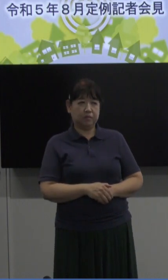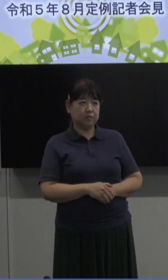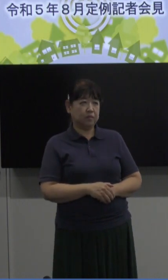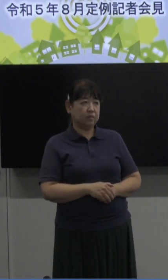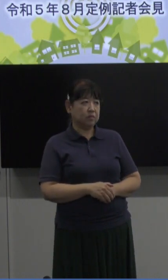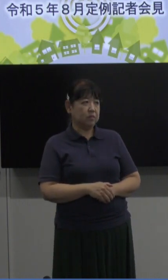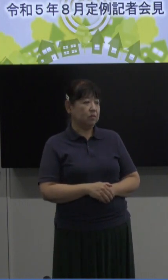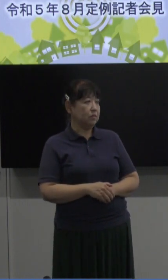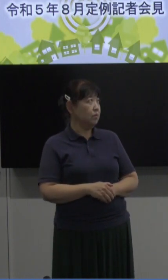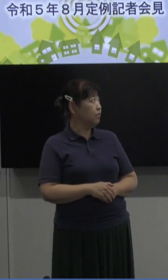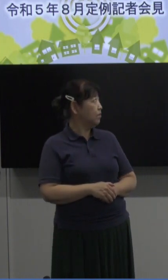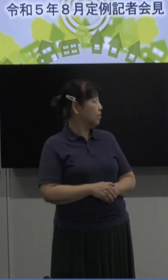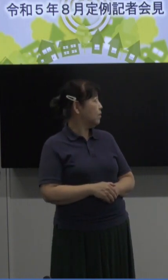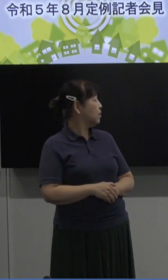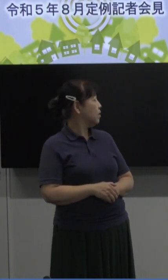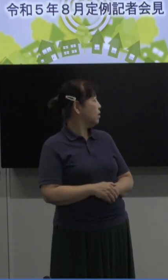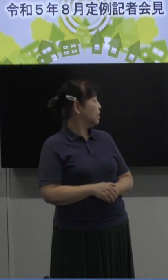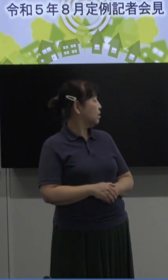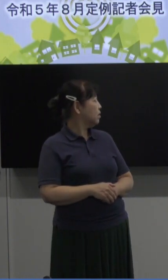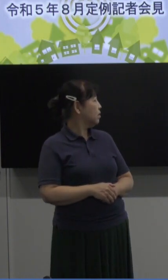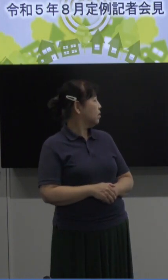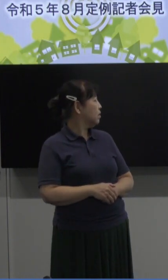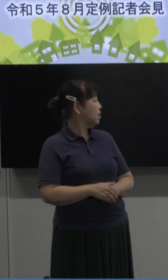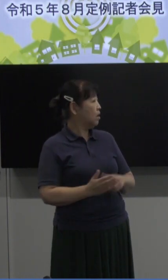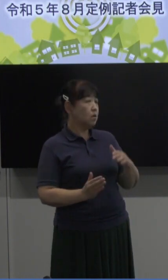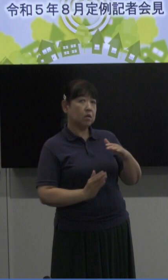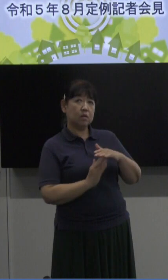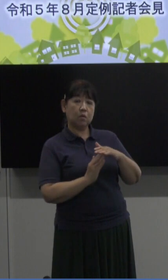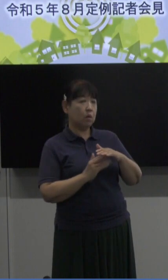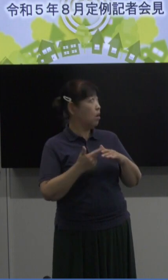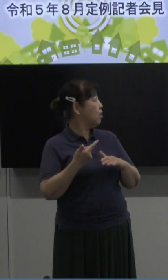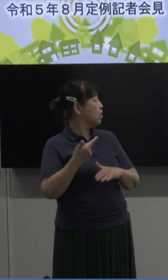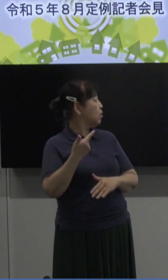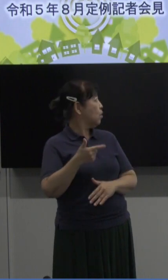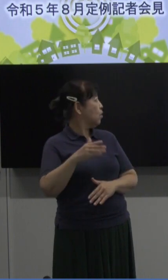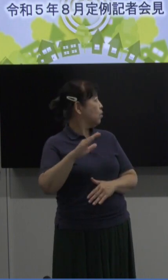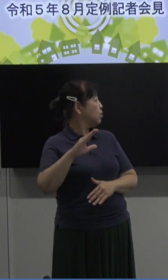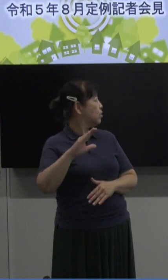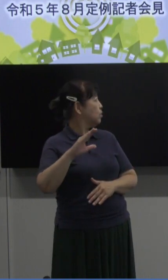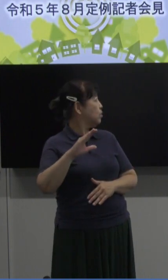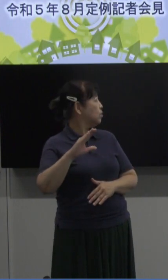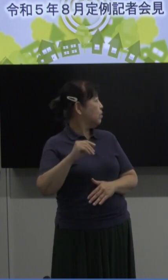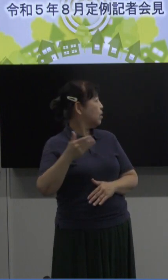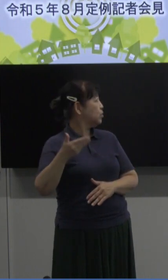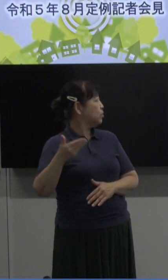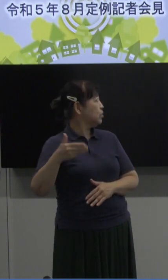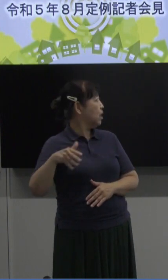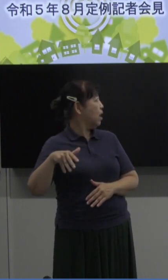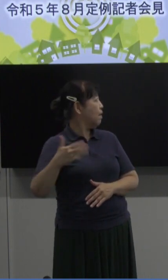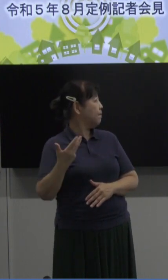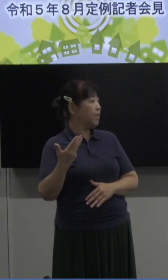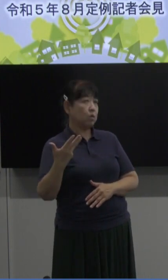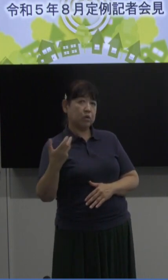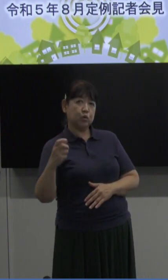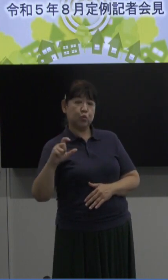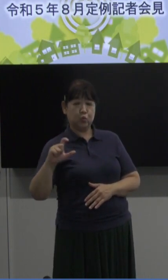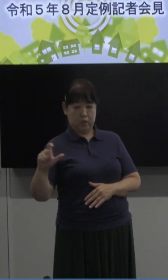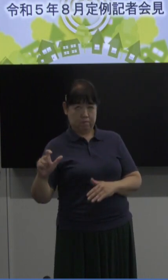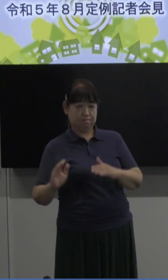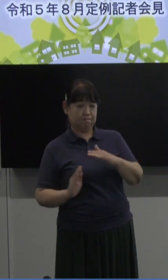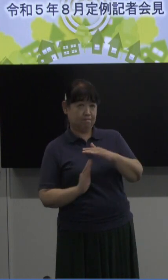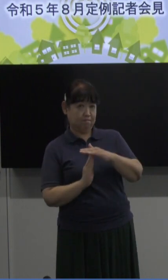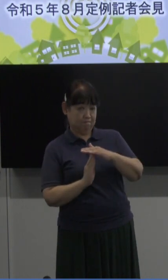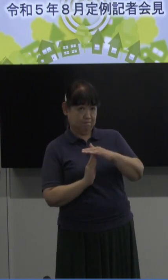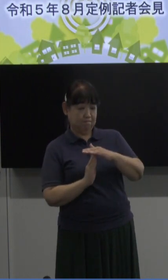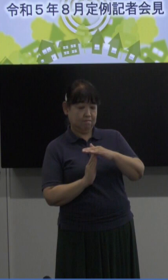6,988万円でございます。で、事業の内容といたしましては、宿泊予約サイ